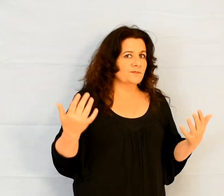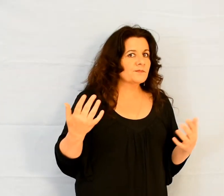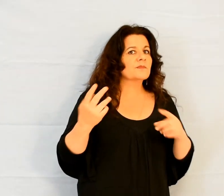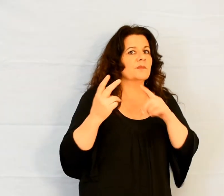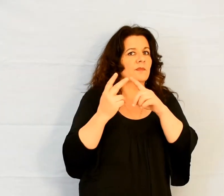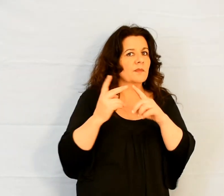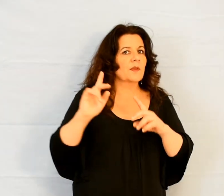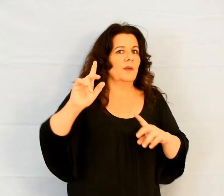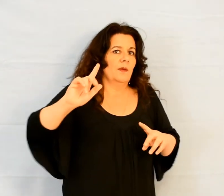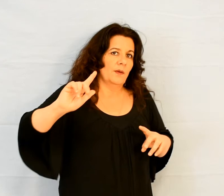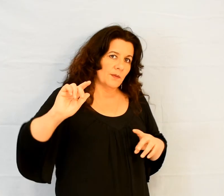prêtre.